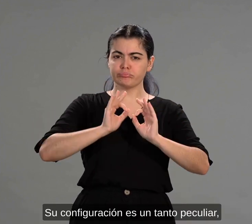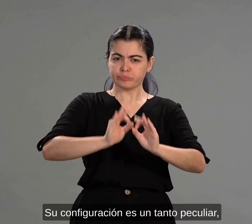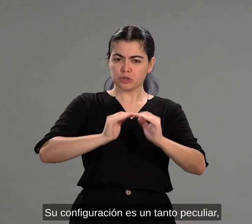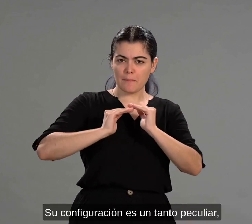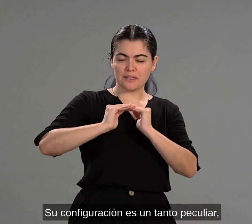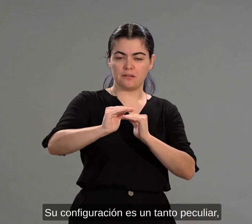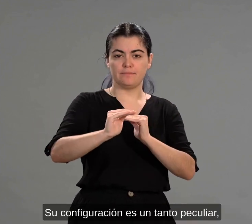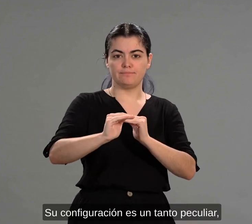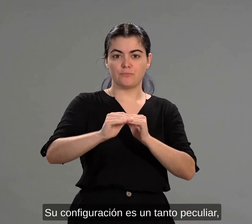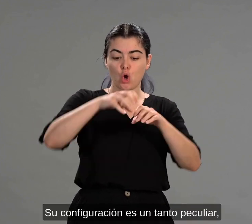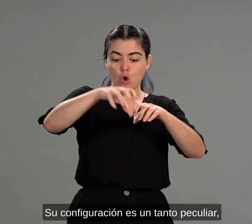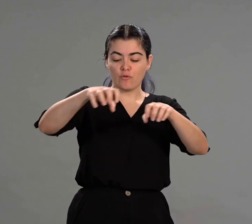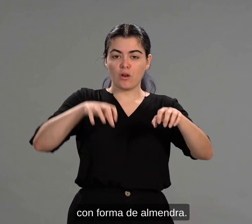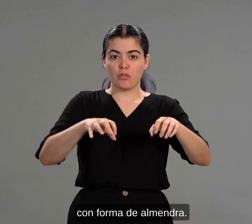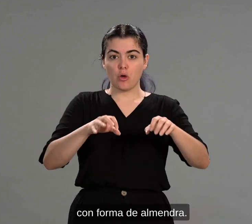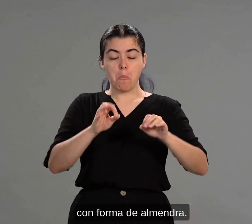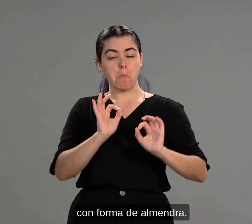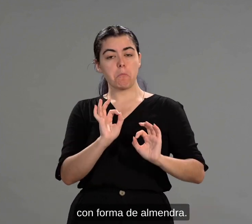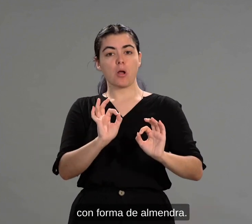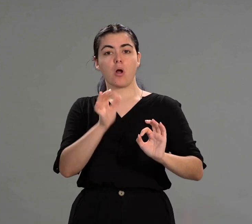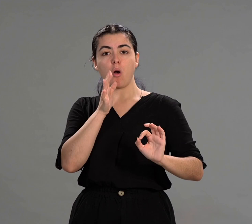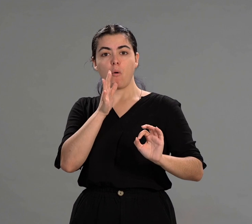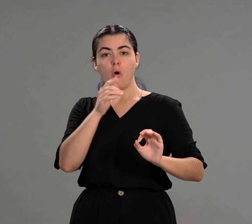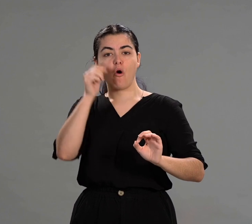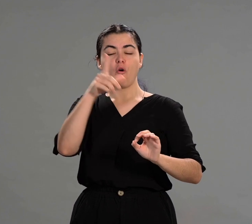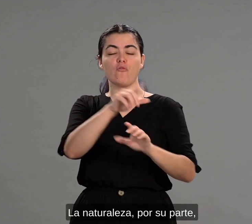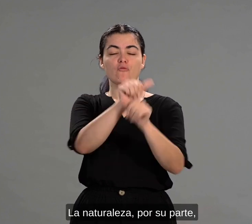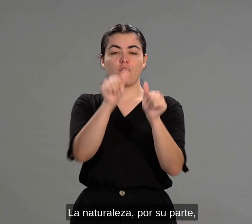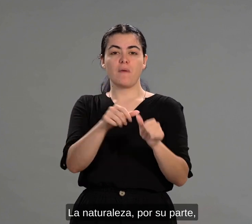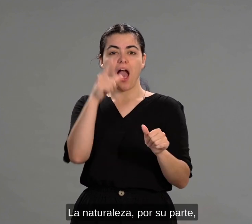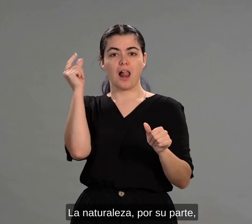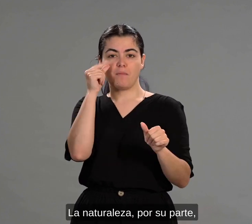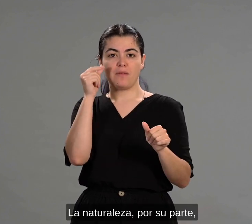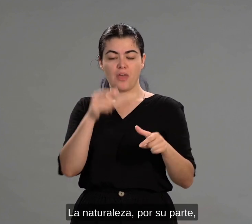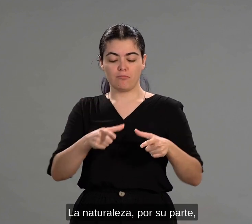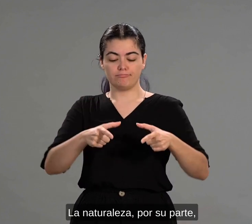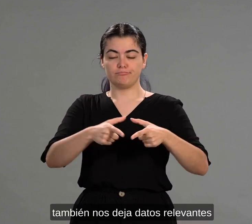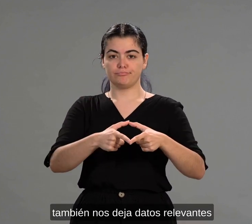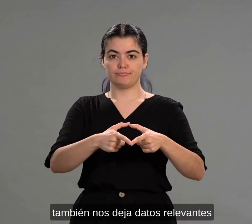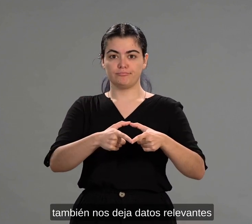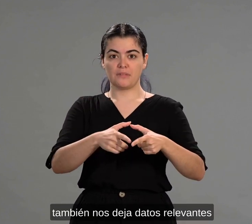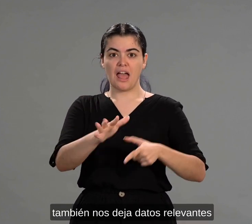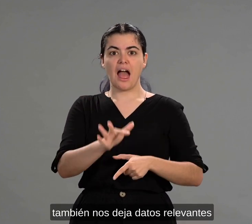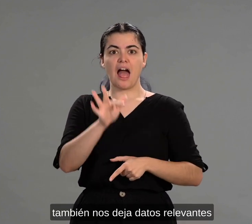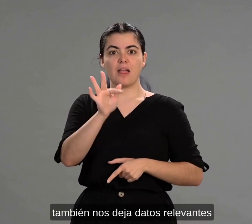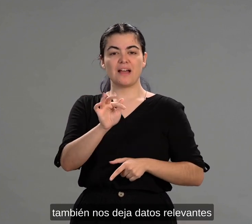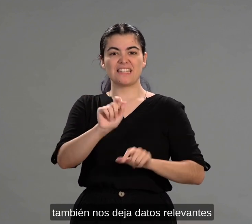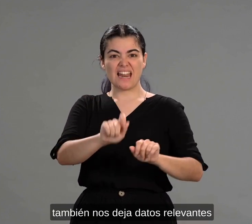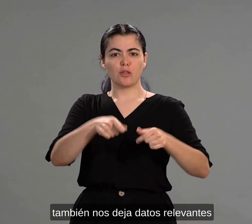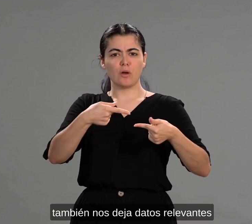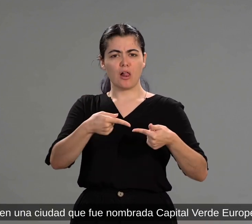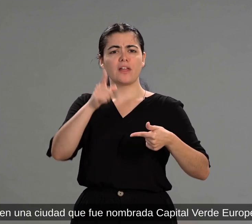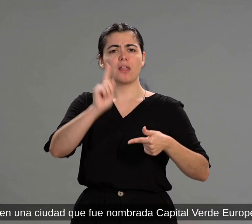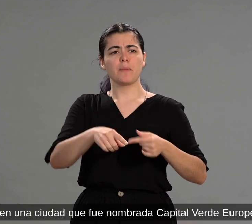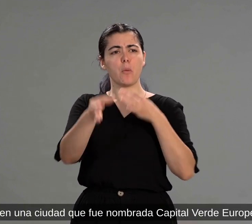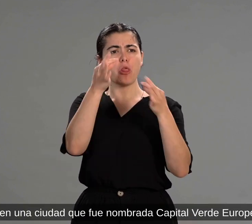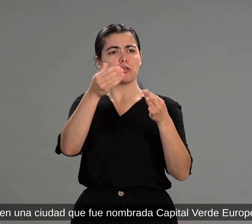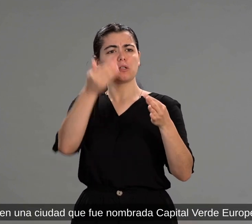es un tanto peculiar con forma de almendra. La naturaleza, por su parte, también nos deja datos relevantes en una ciudad que fue